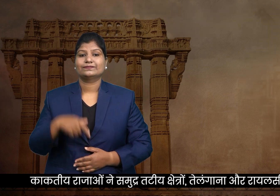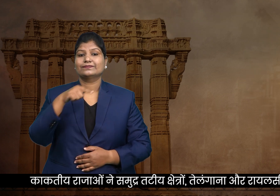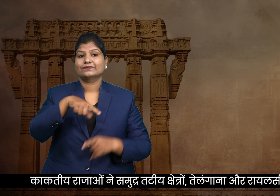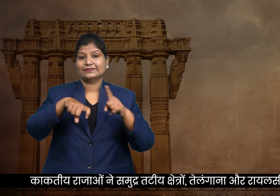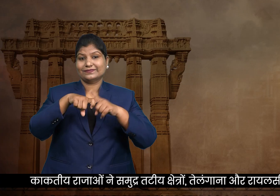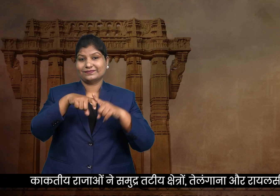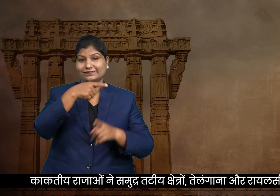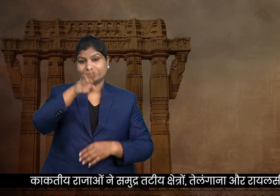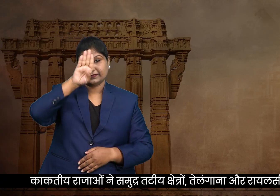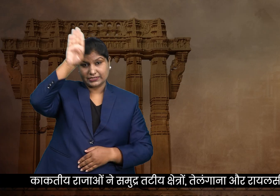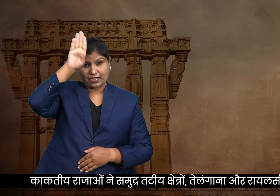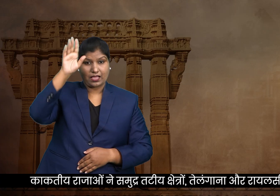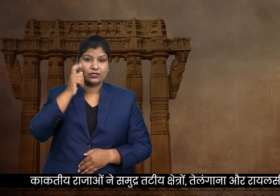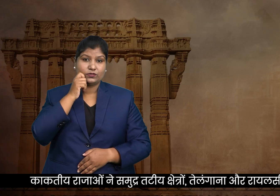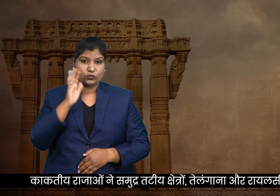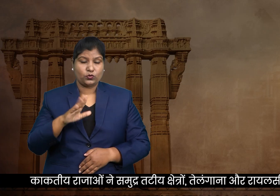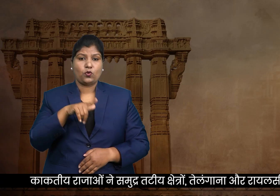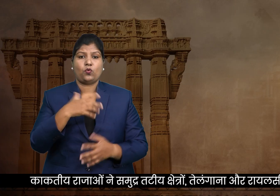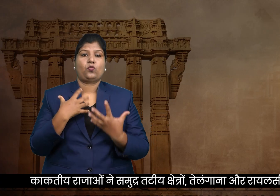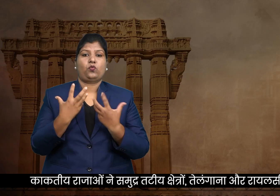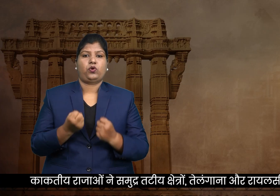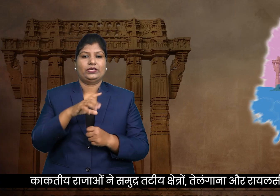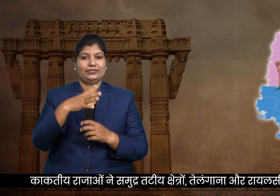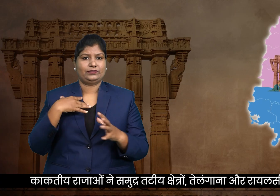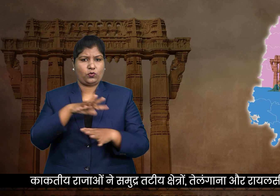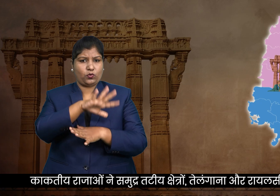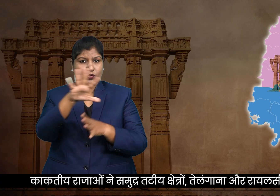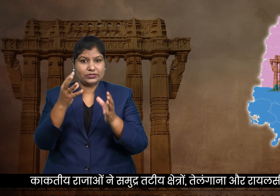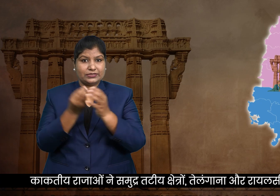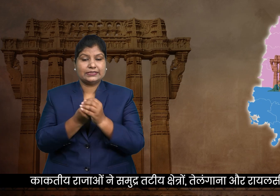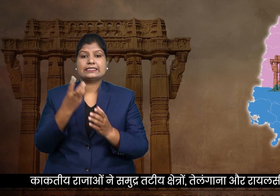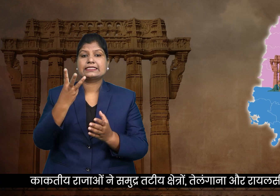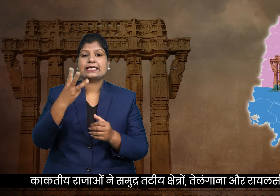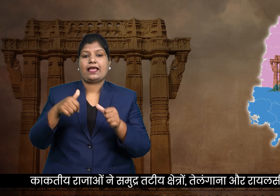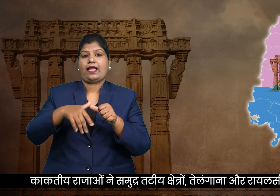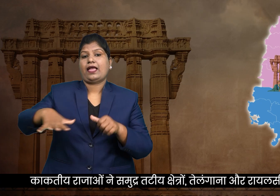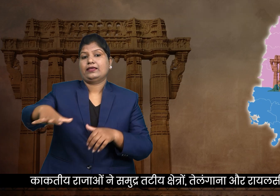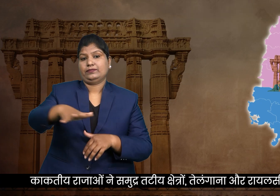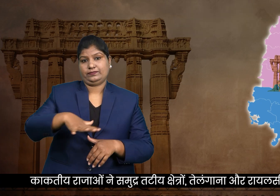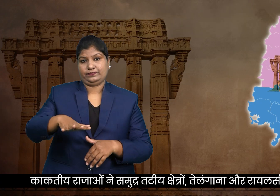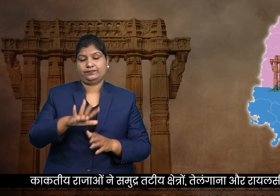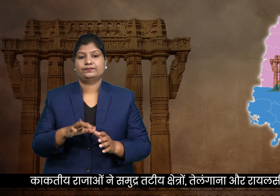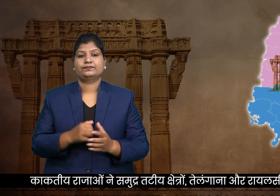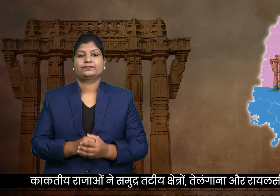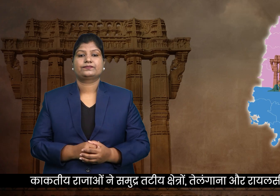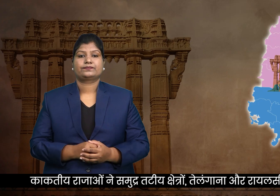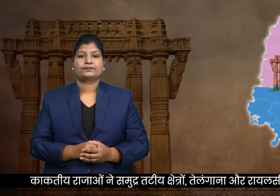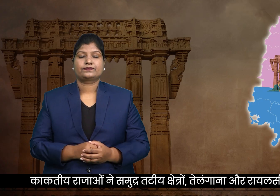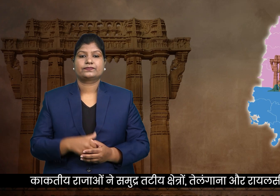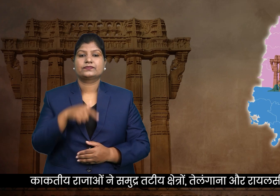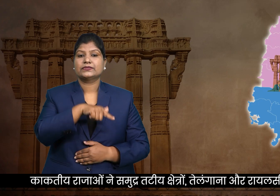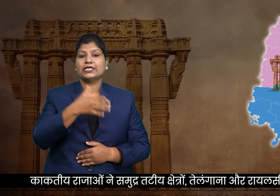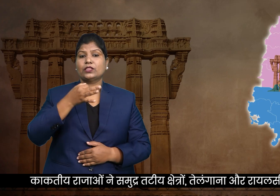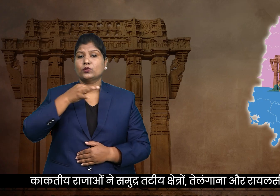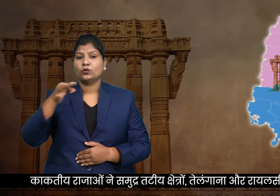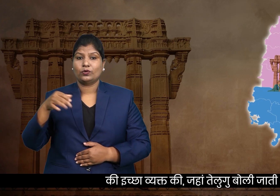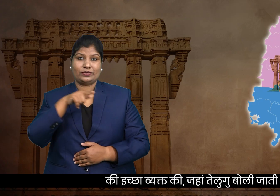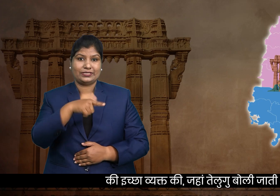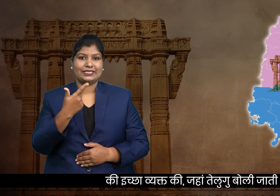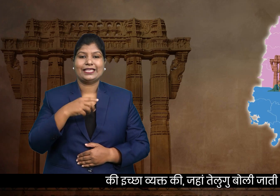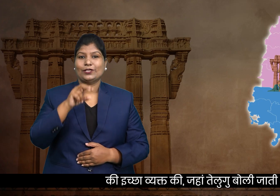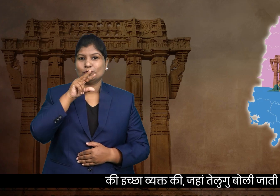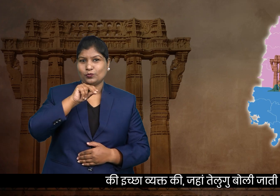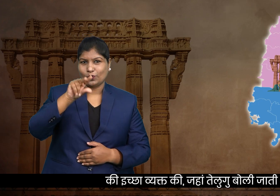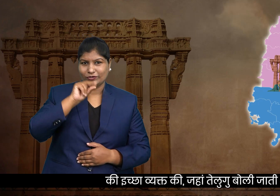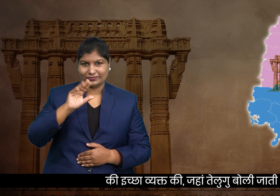काकतीय राजाओं ने समुद्र तटीय क्षेत्रों तेलंगाना और रायलसीमा को एकजुट करने की इच्छा